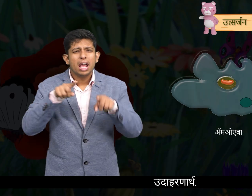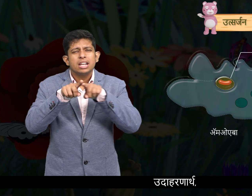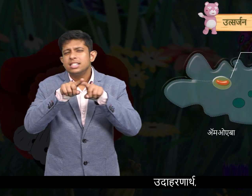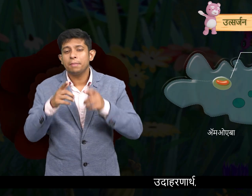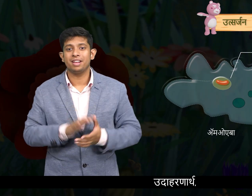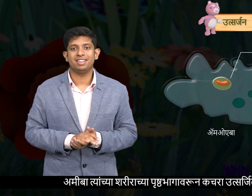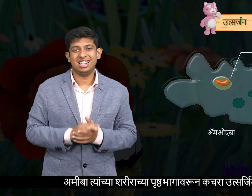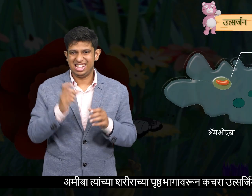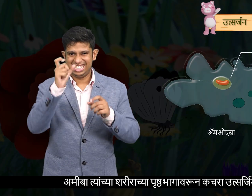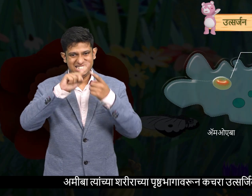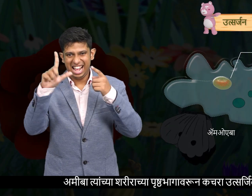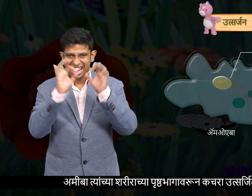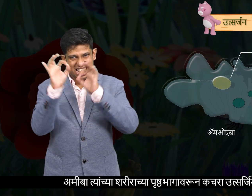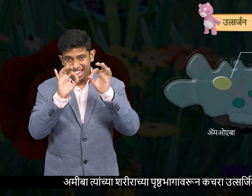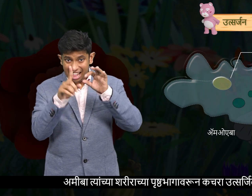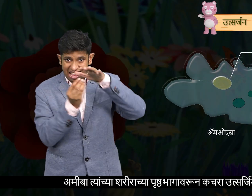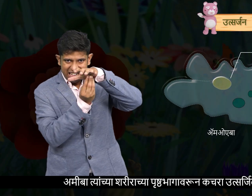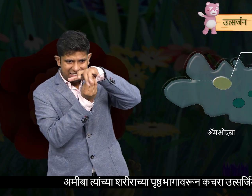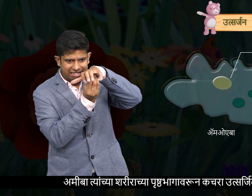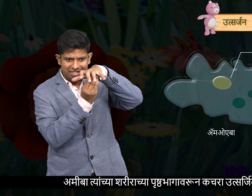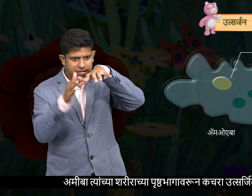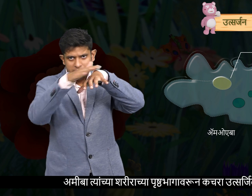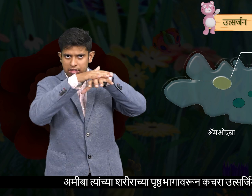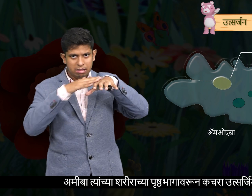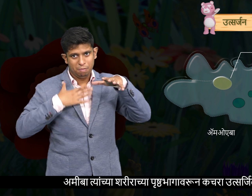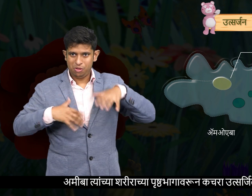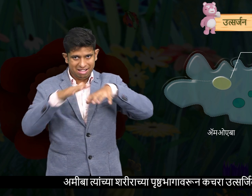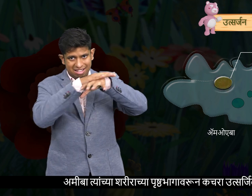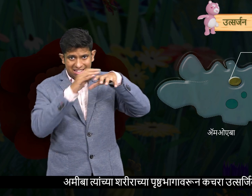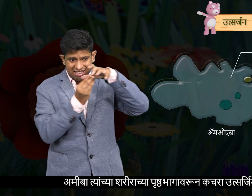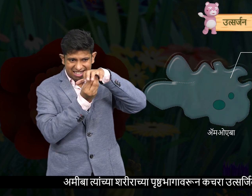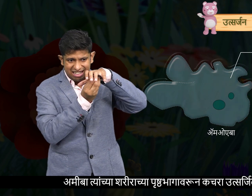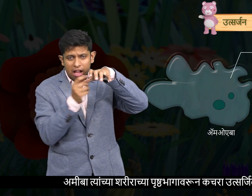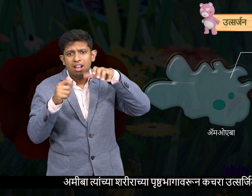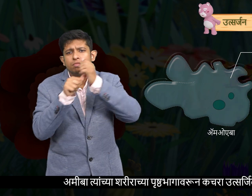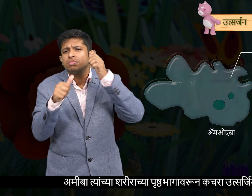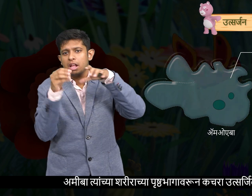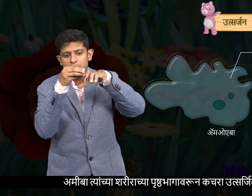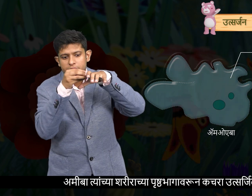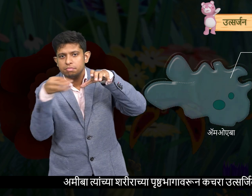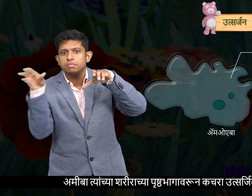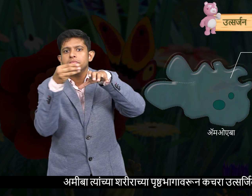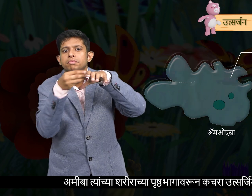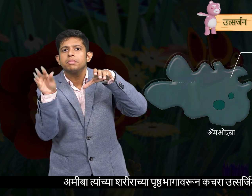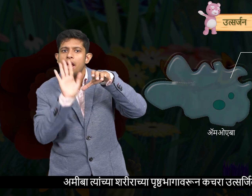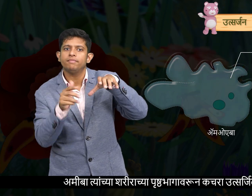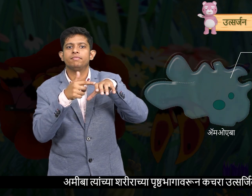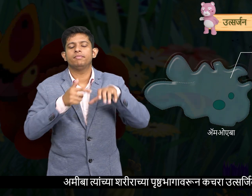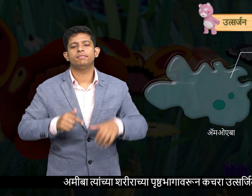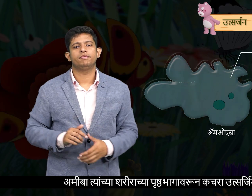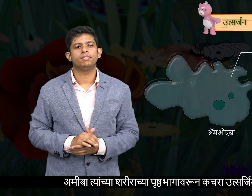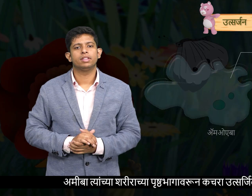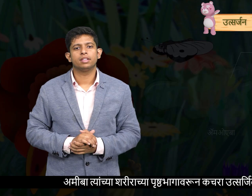उदाहरणार्थ अमिबा त्यांच्या शरीराच्या पृष्ठभागावरून कचरा उत्सर्जित